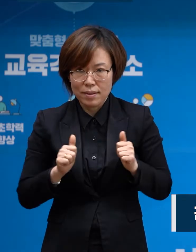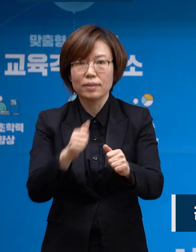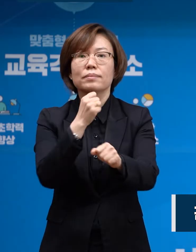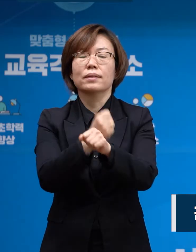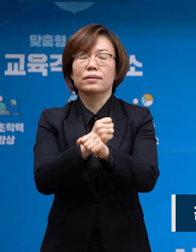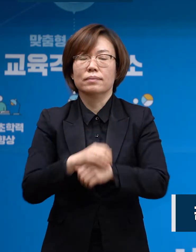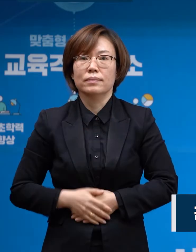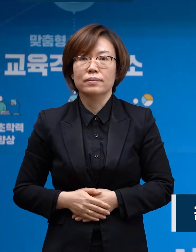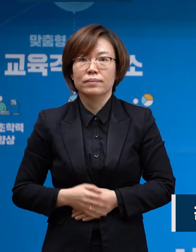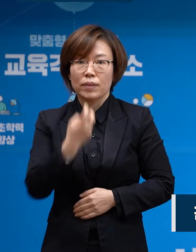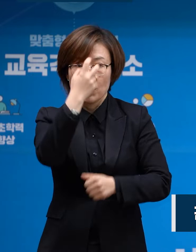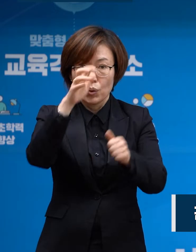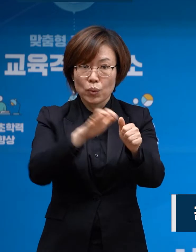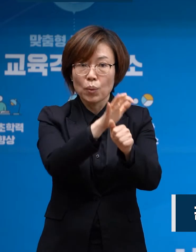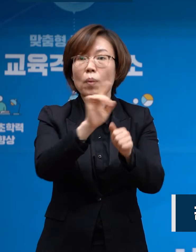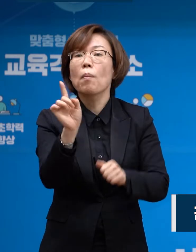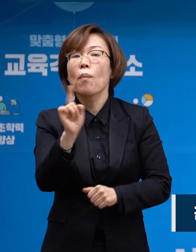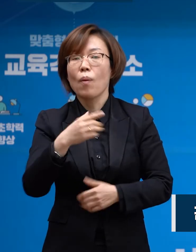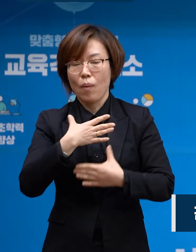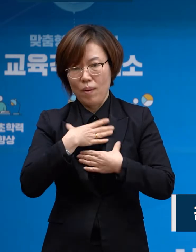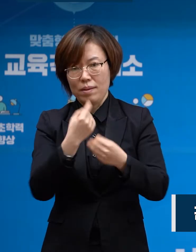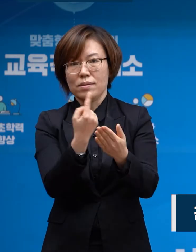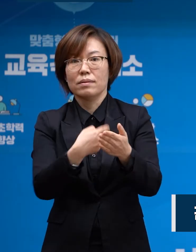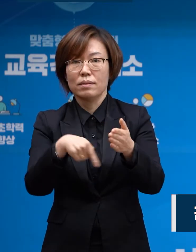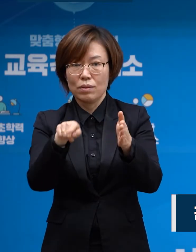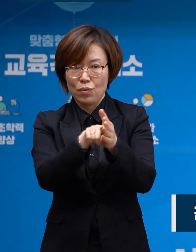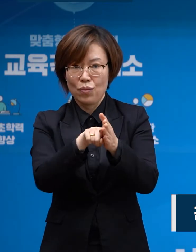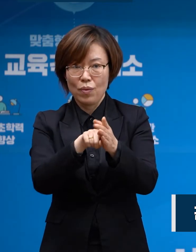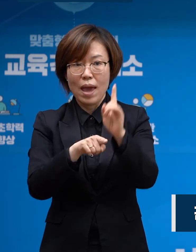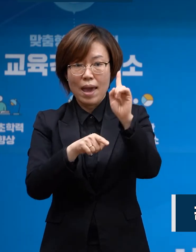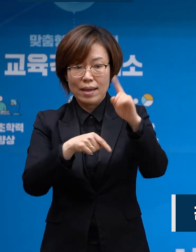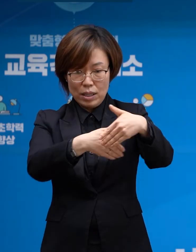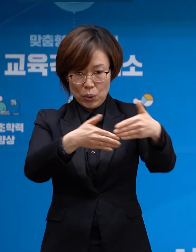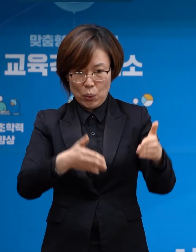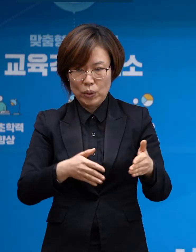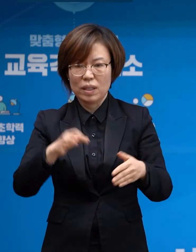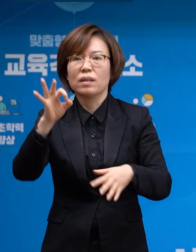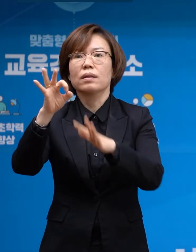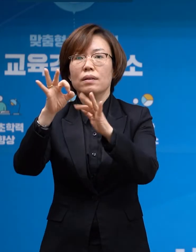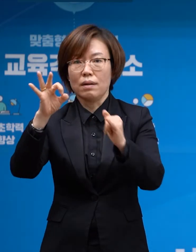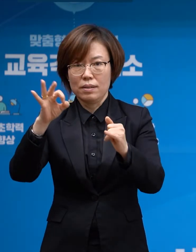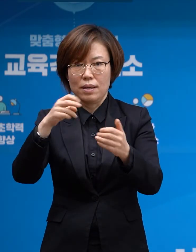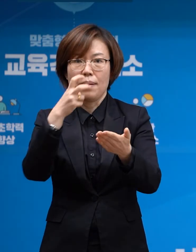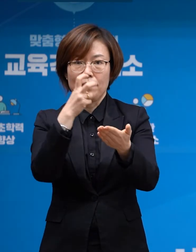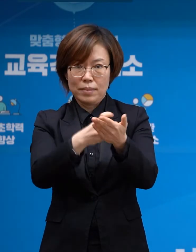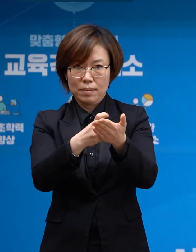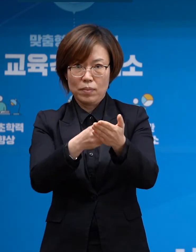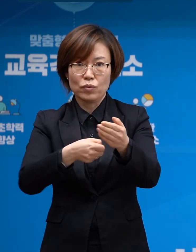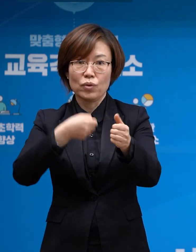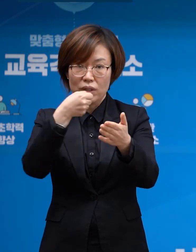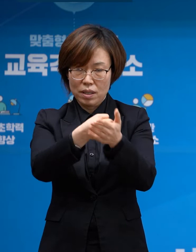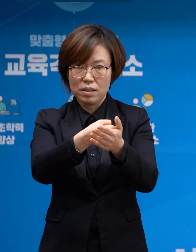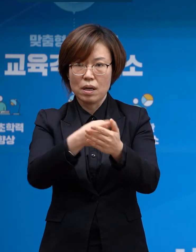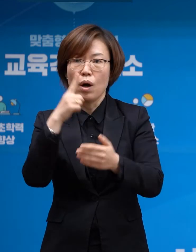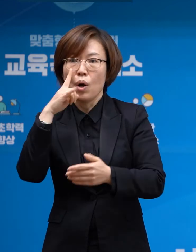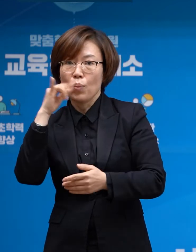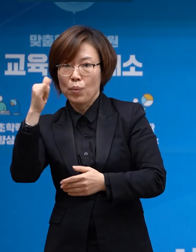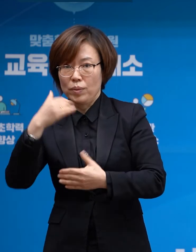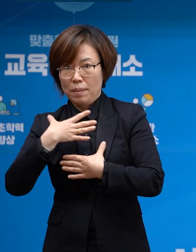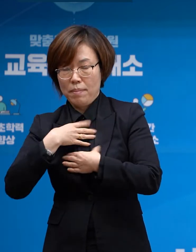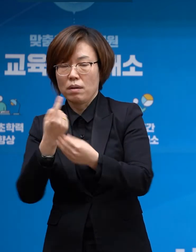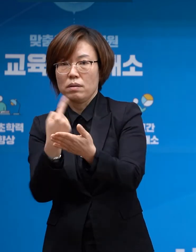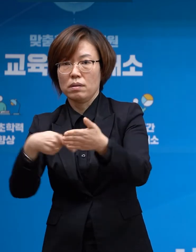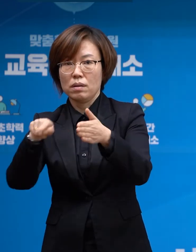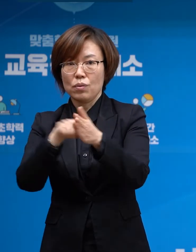않겠습니다. 돌봄은 안전을 위해 1교실당 10명 내외 운영을 원칙으로 하고 학부모님들의 편의를